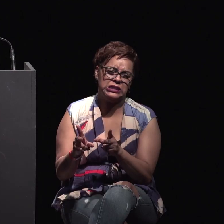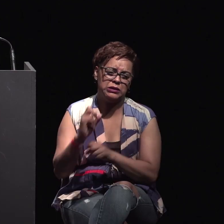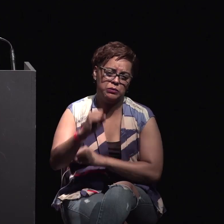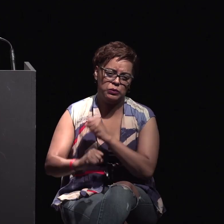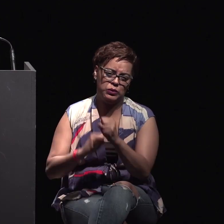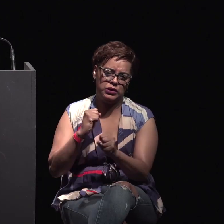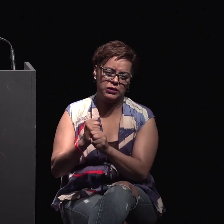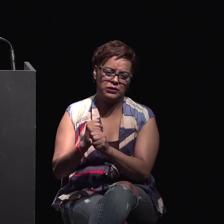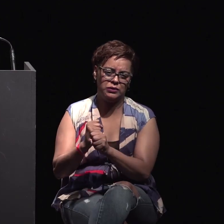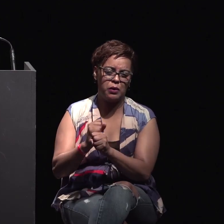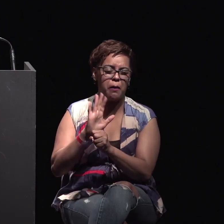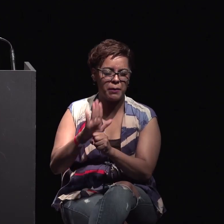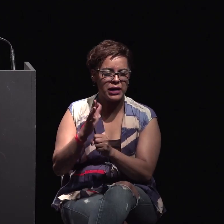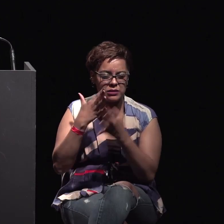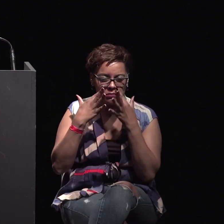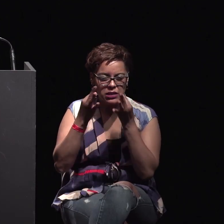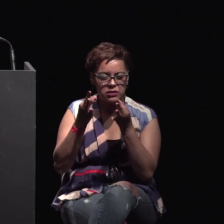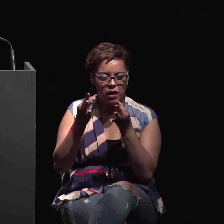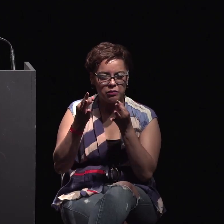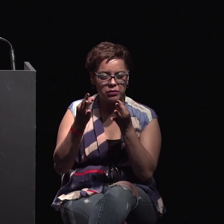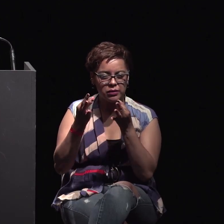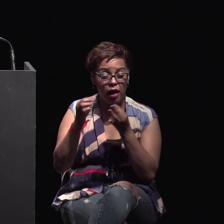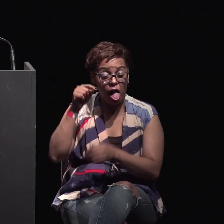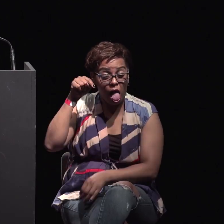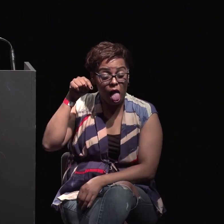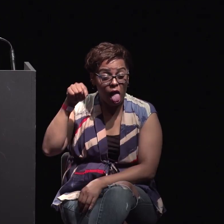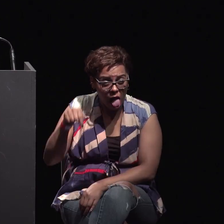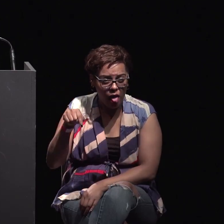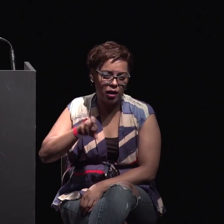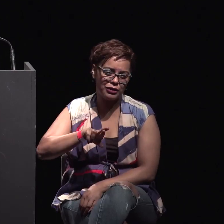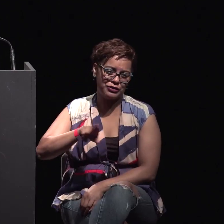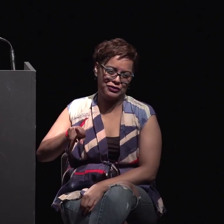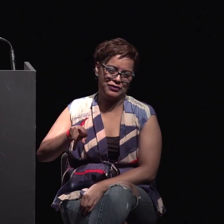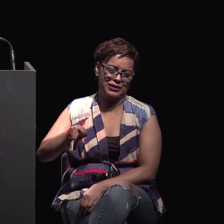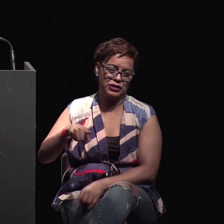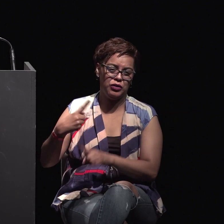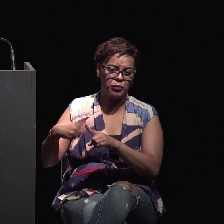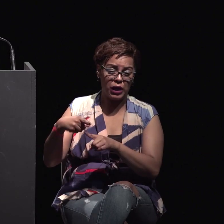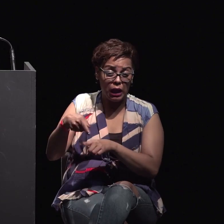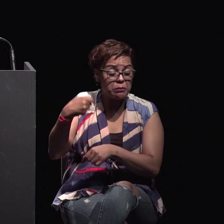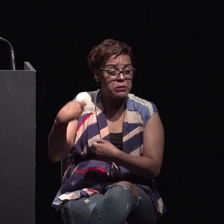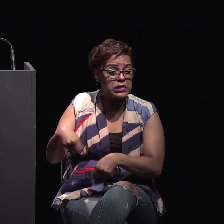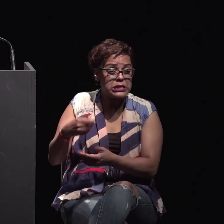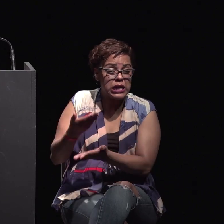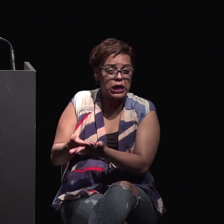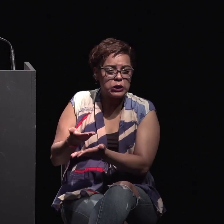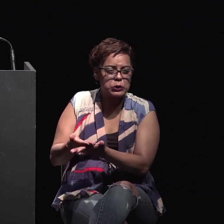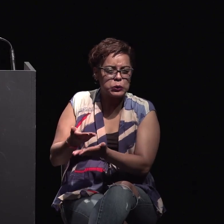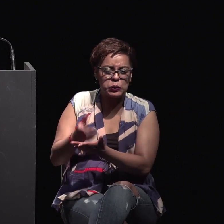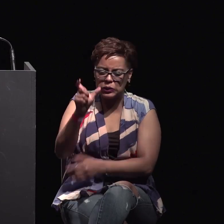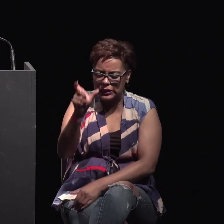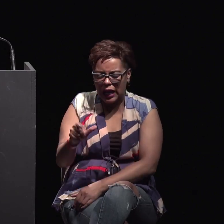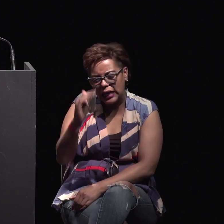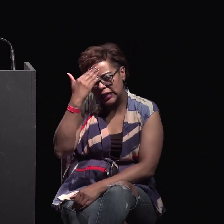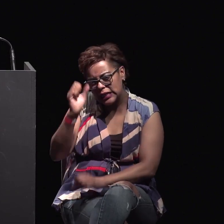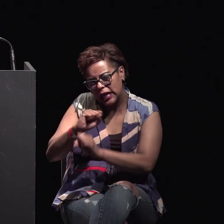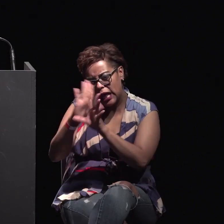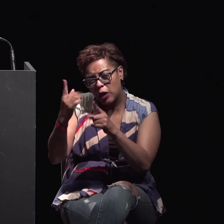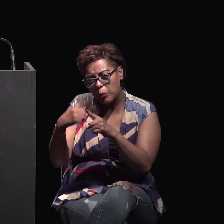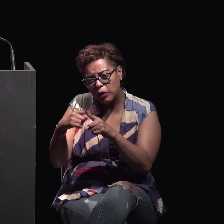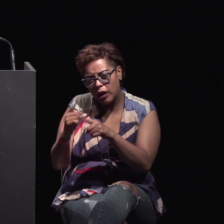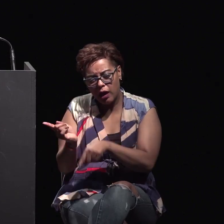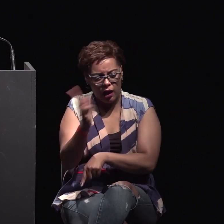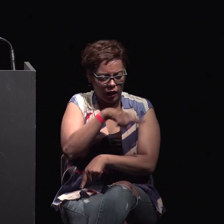ano. Então, me parece que ela é o grande fenômeno a ser estudado, porque ela não conta com essa